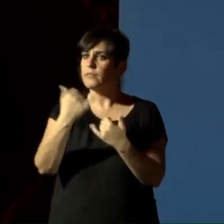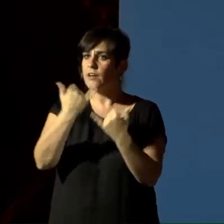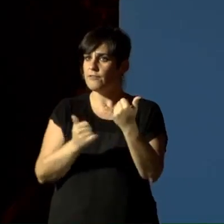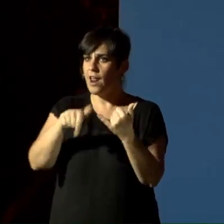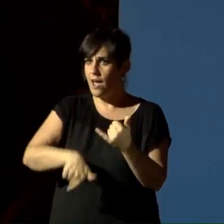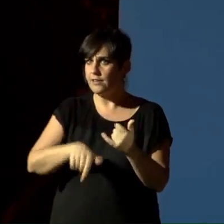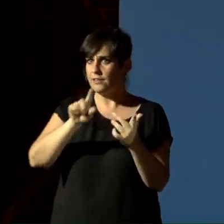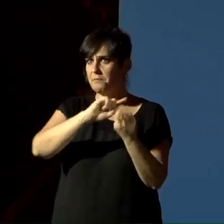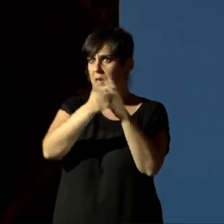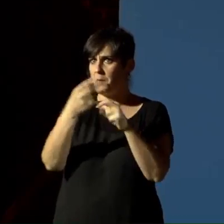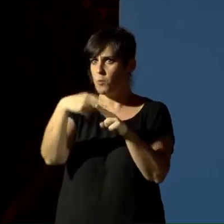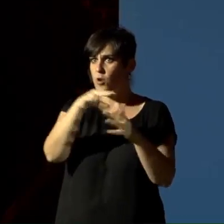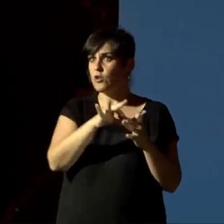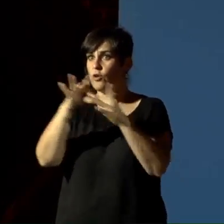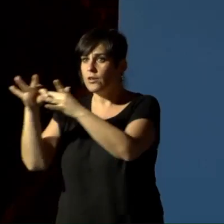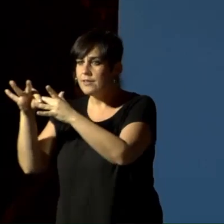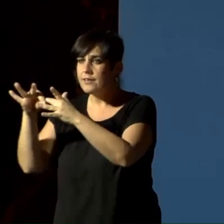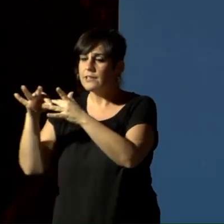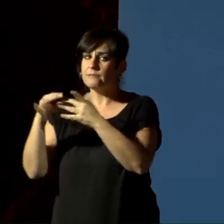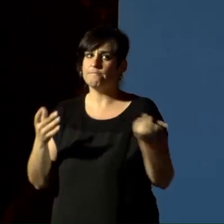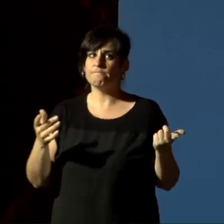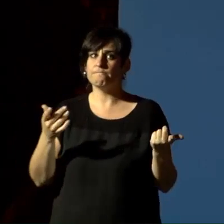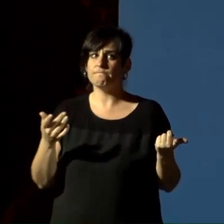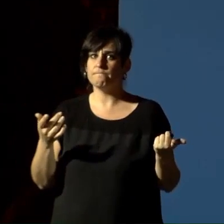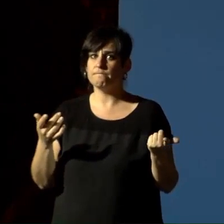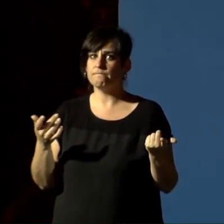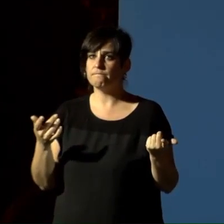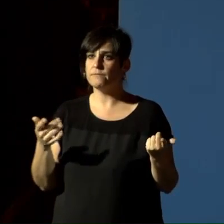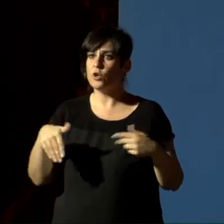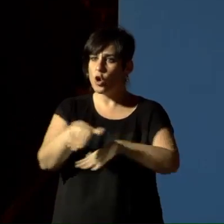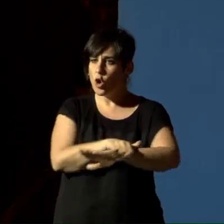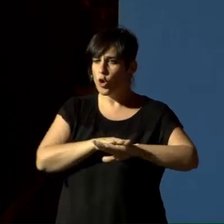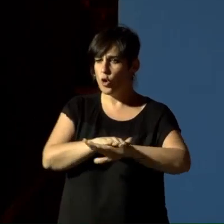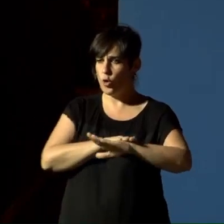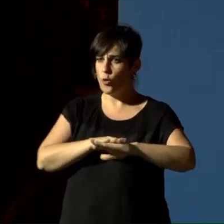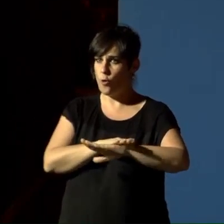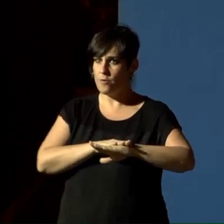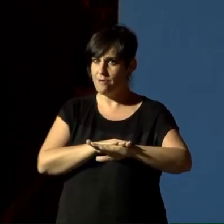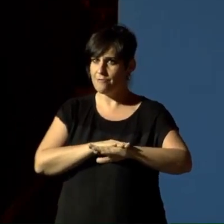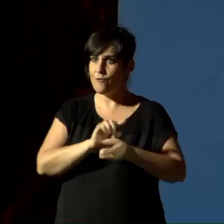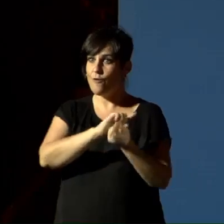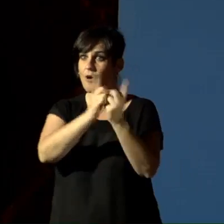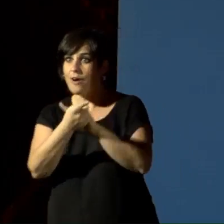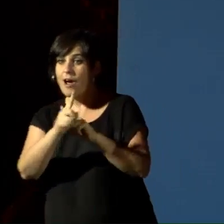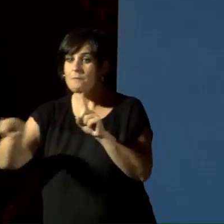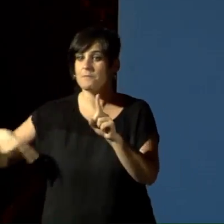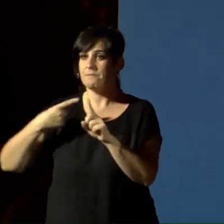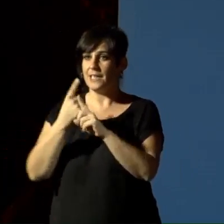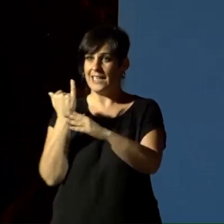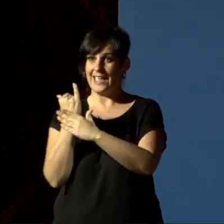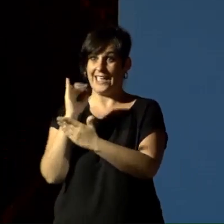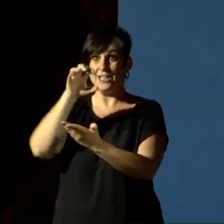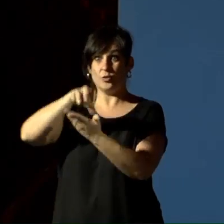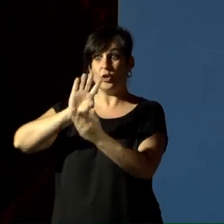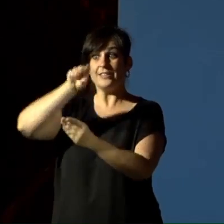aquí, non só vai cambiar o goberno do país, vai a cambiar o funcionamento das institucións, porque se